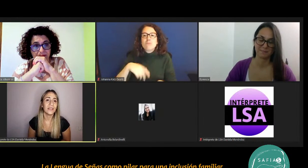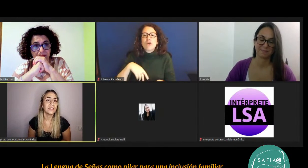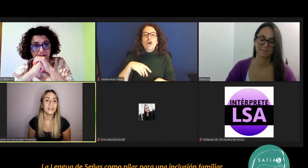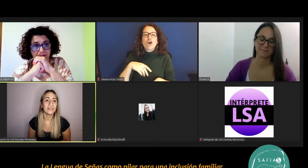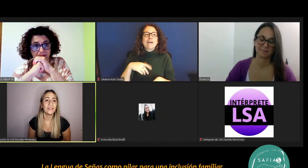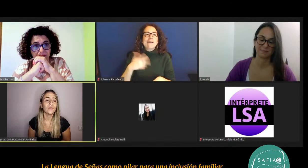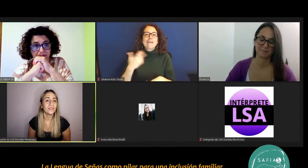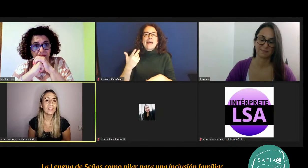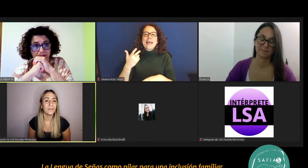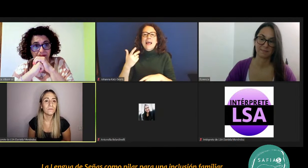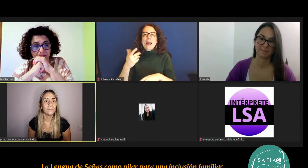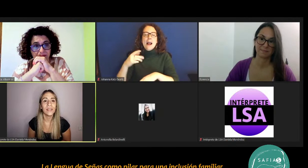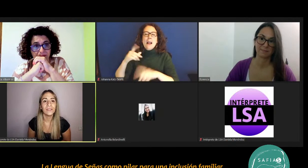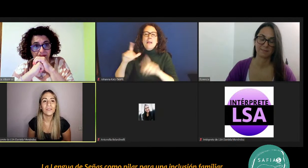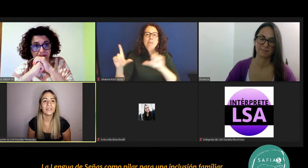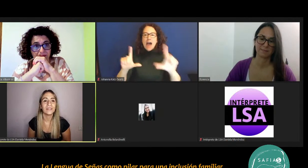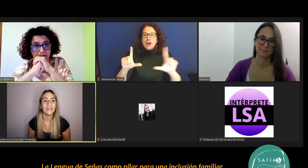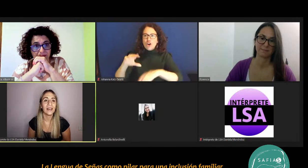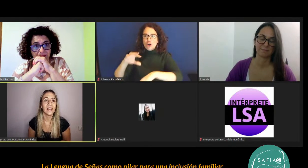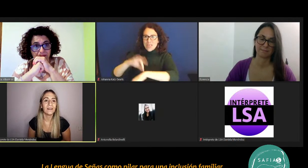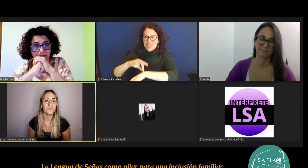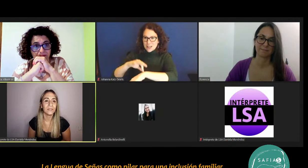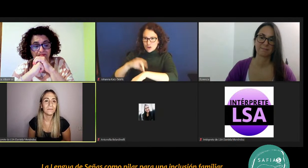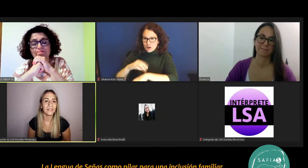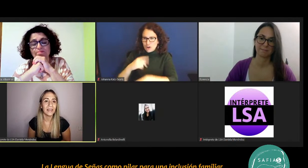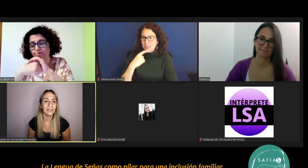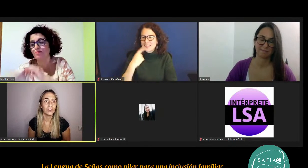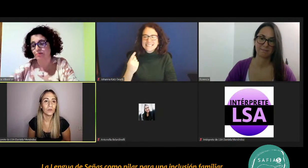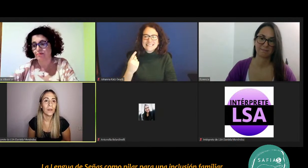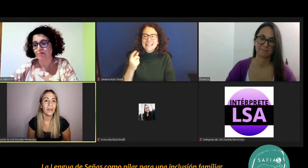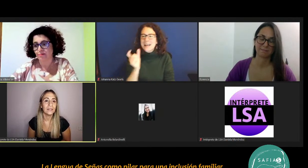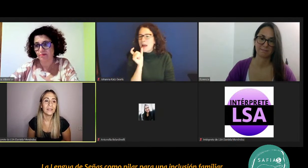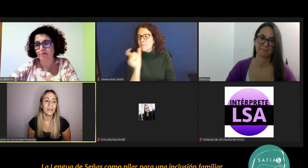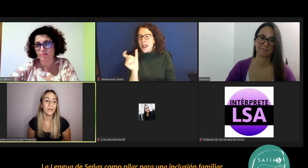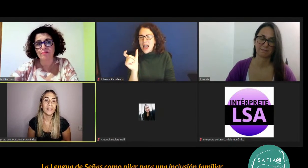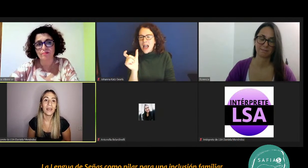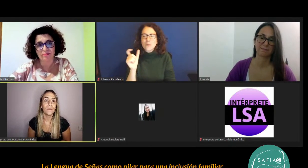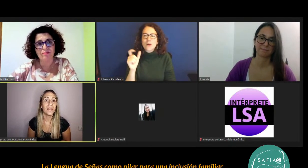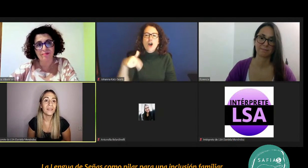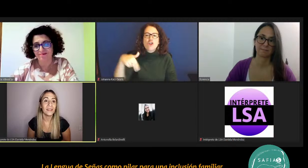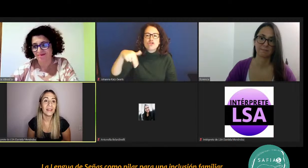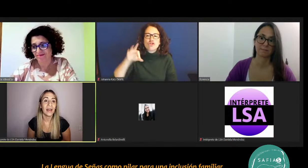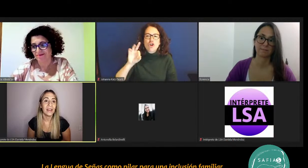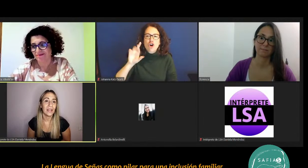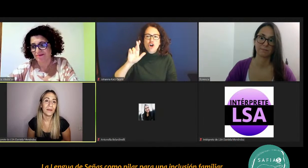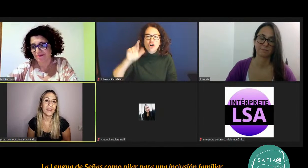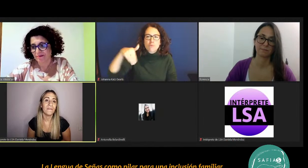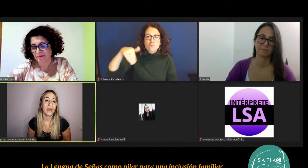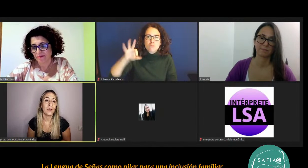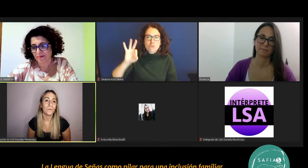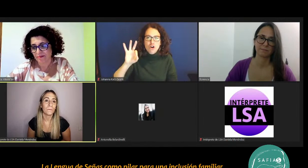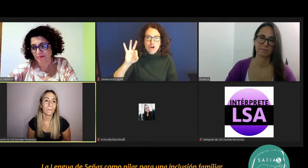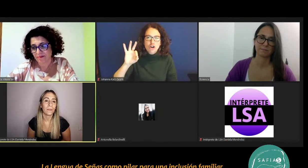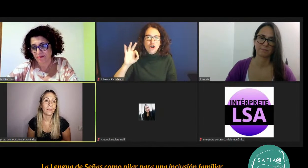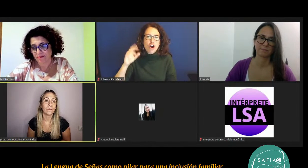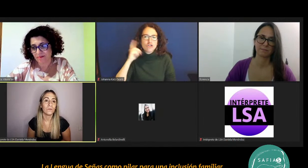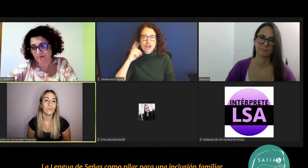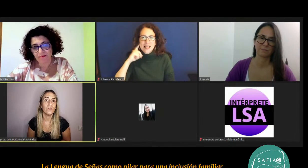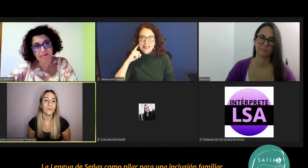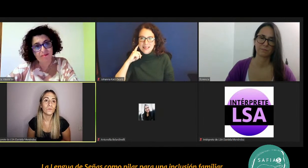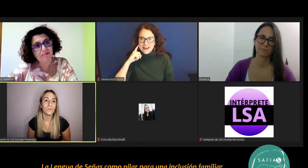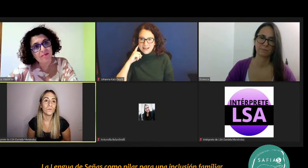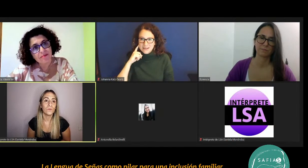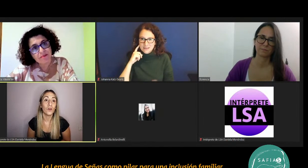que esto se siga difundiendo, que se siga visibilizando, ¿sí? Desde una mirada médica, la palabra